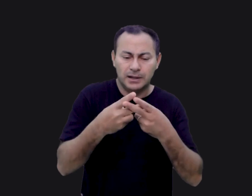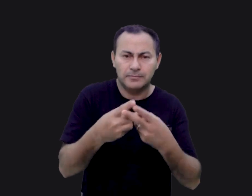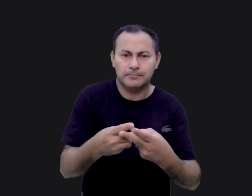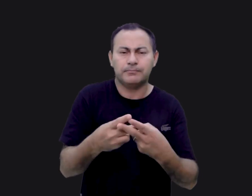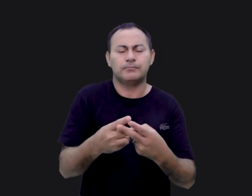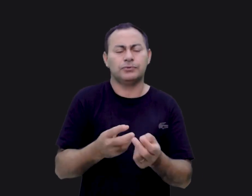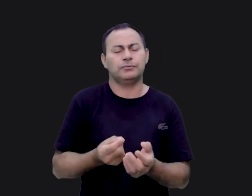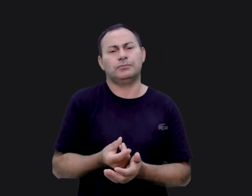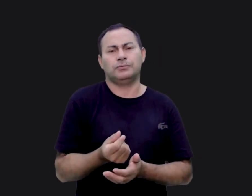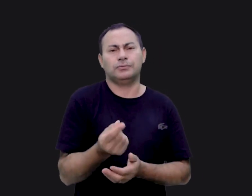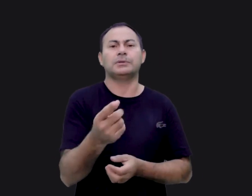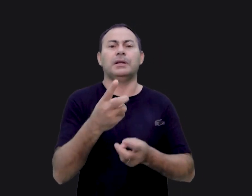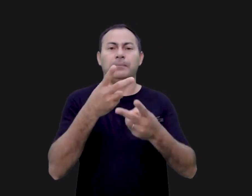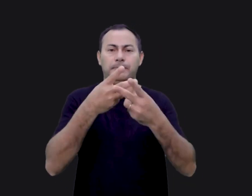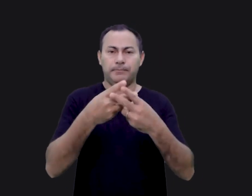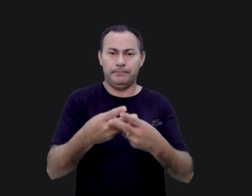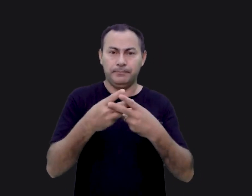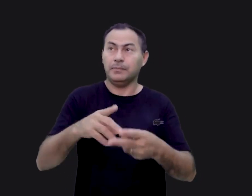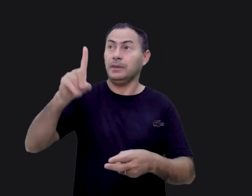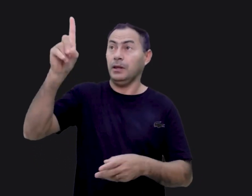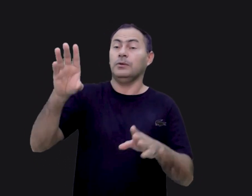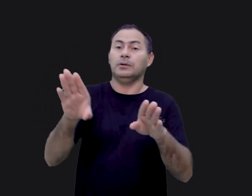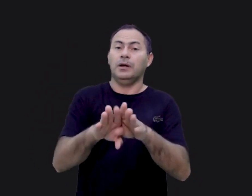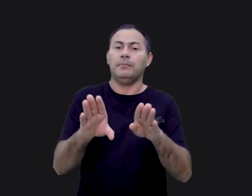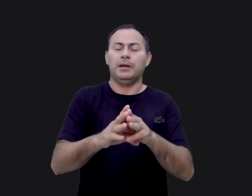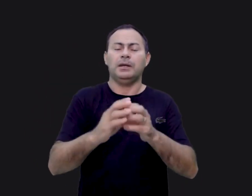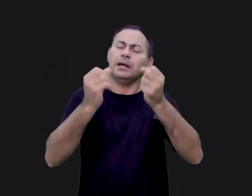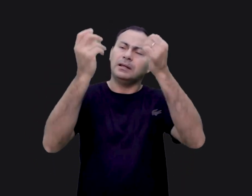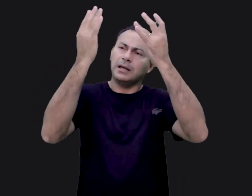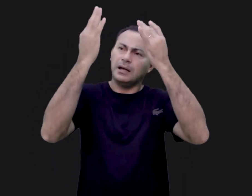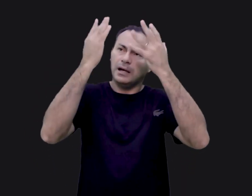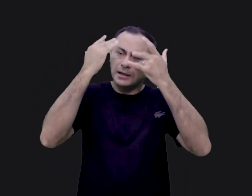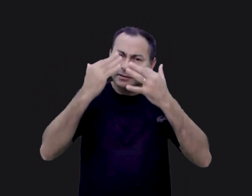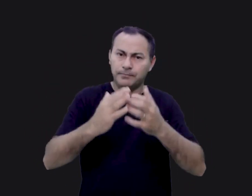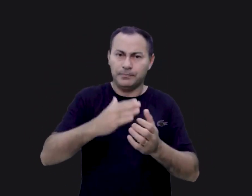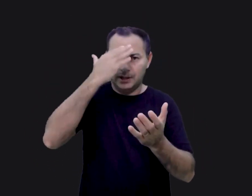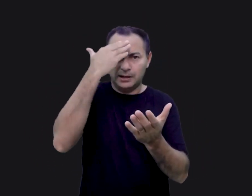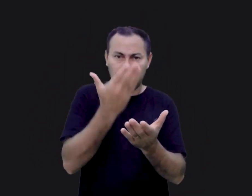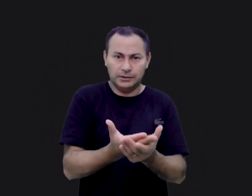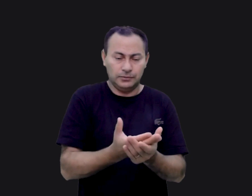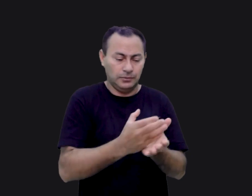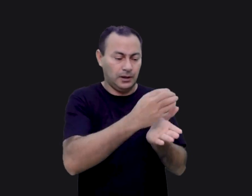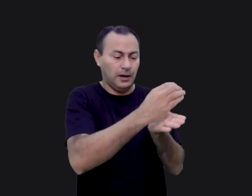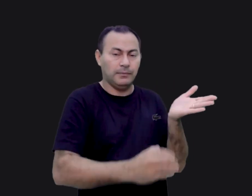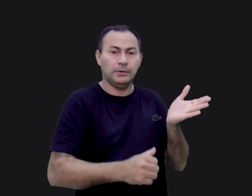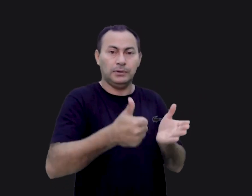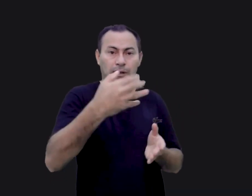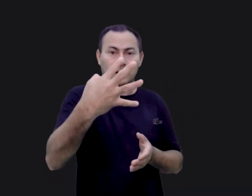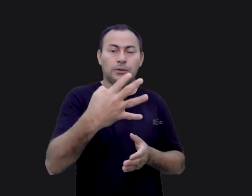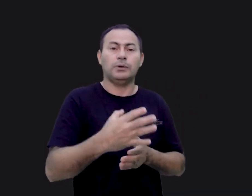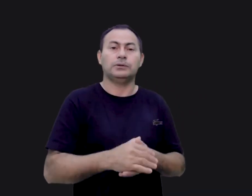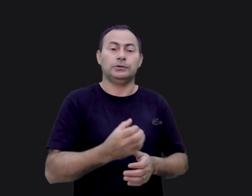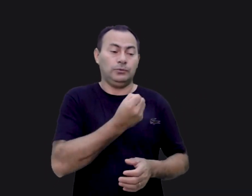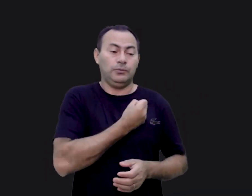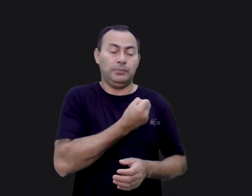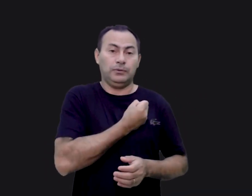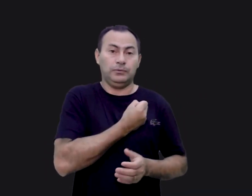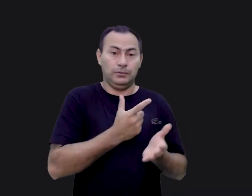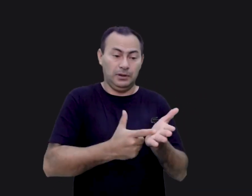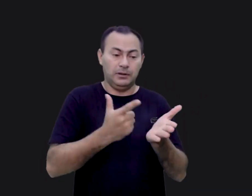paciente, infinitamente paciente. Deus também é gracioso. Creio que o capítulo 14 de Números, o capítulo-chave desse